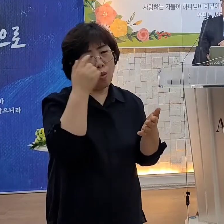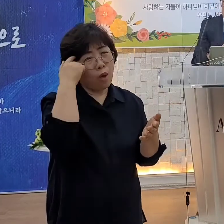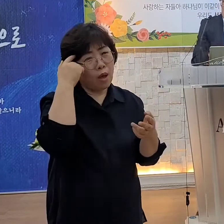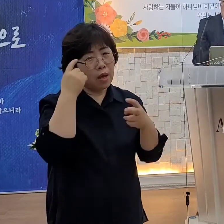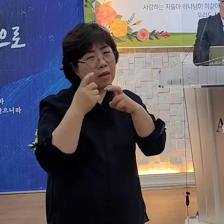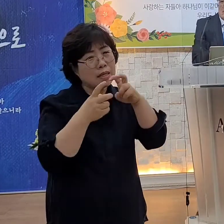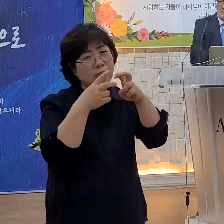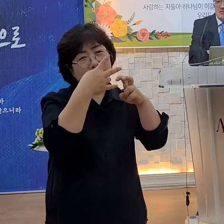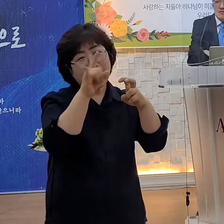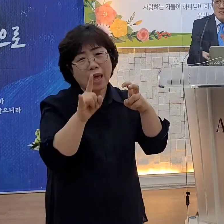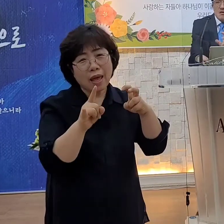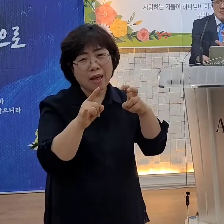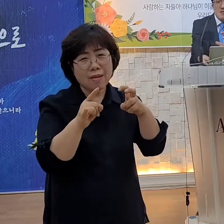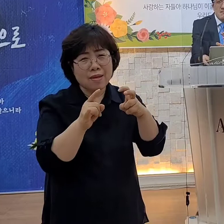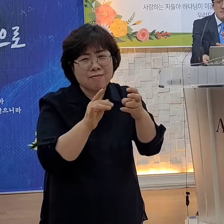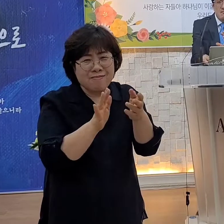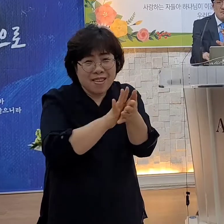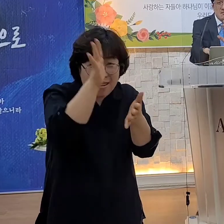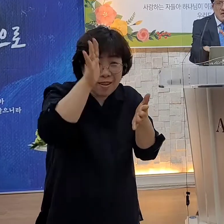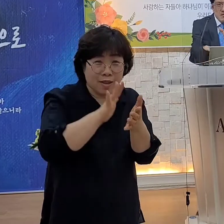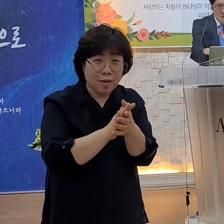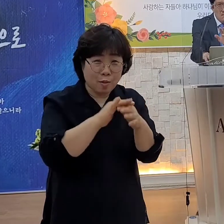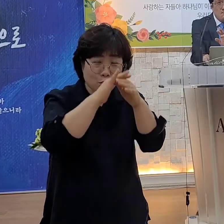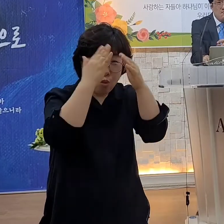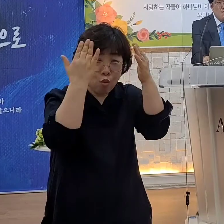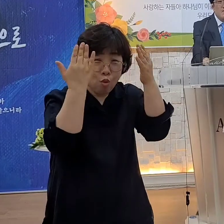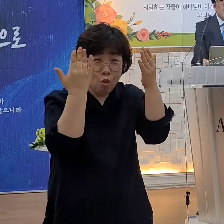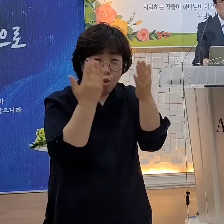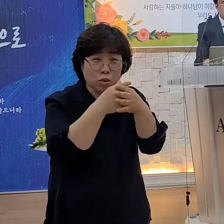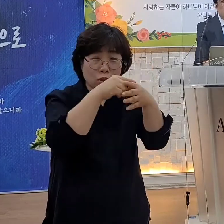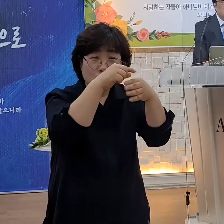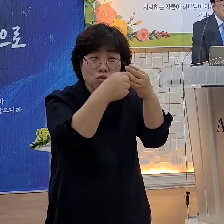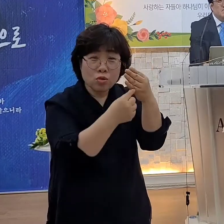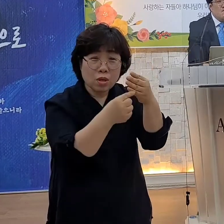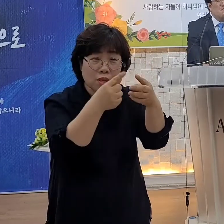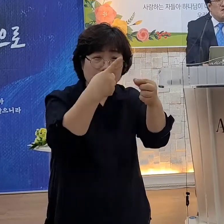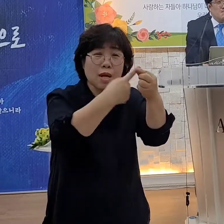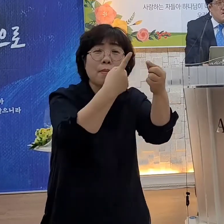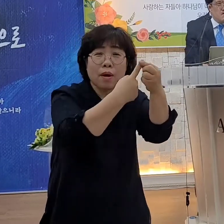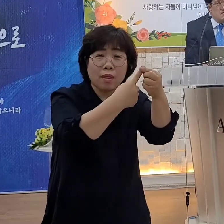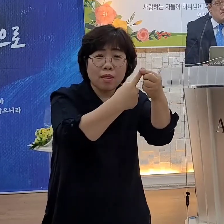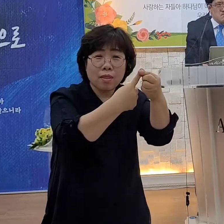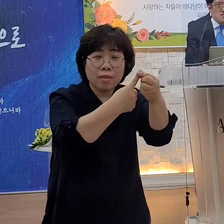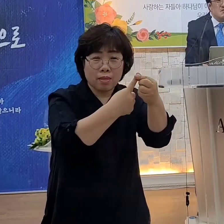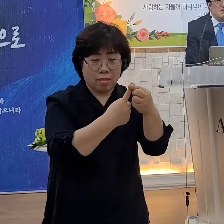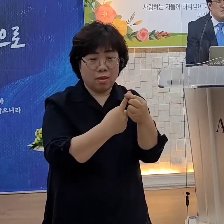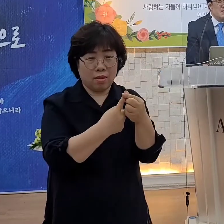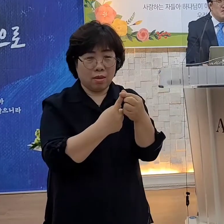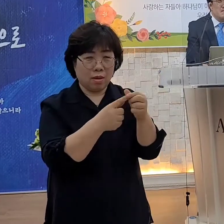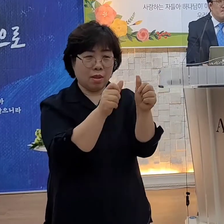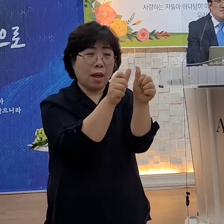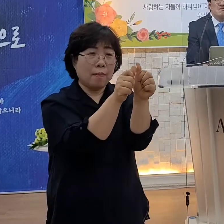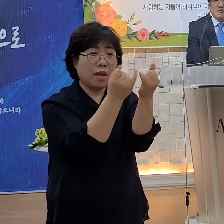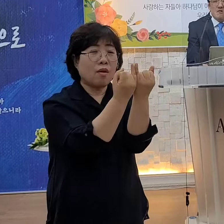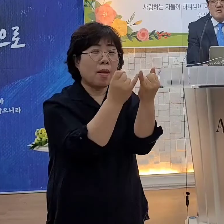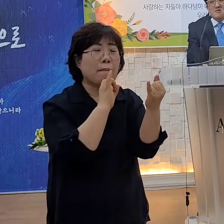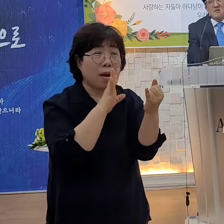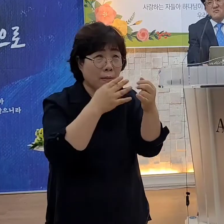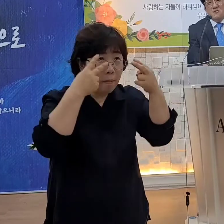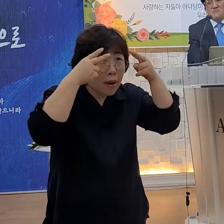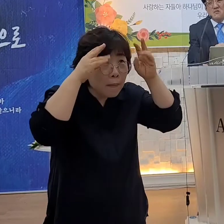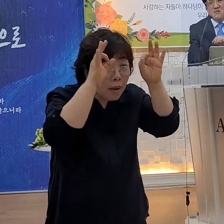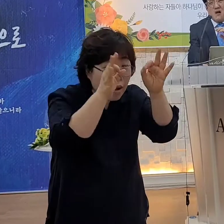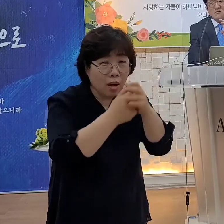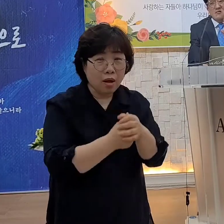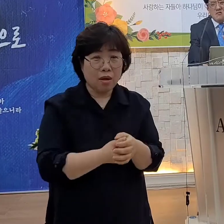그 철모를 때 막 20대 때는 막 모든 걸 다 제껴놓고 그 한 사람을 위해서 막 올인하고 막 그럴 수도 있었지 않습니까? 그런데